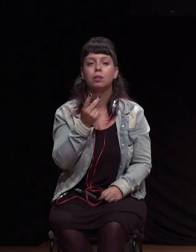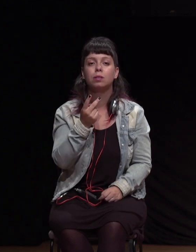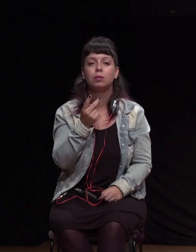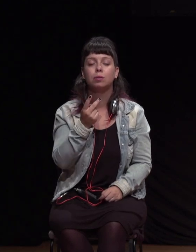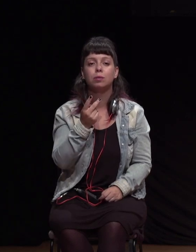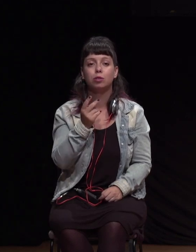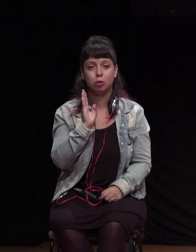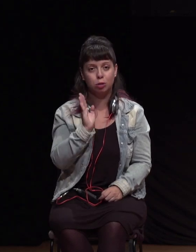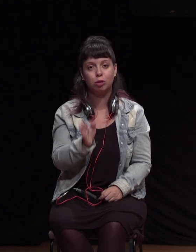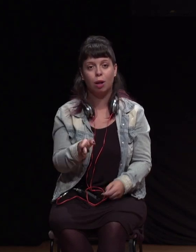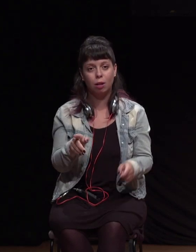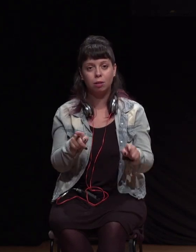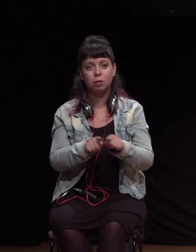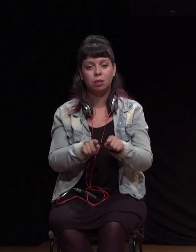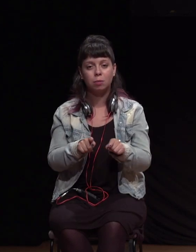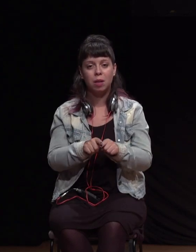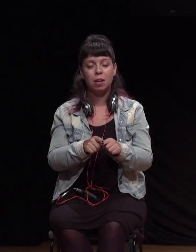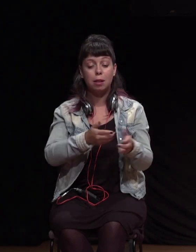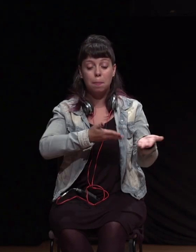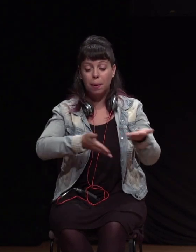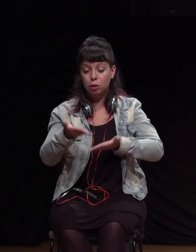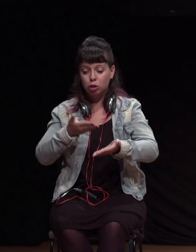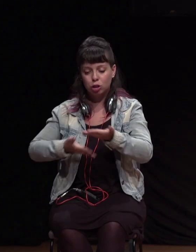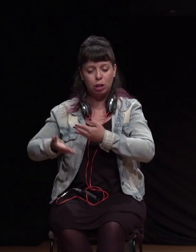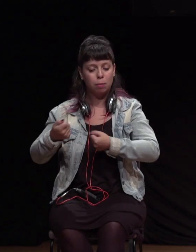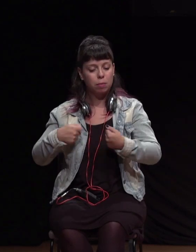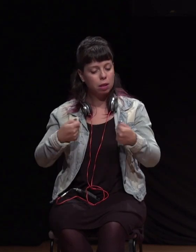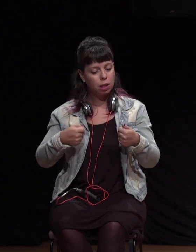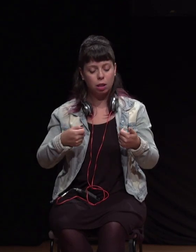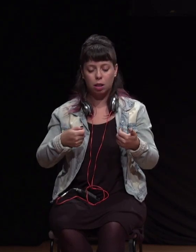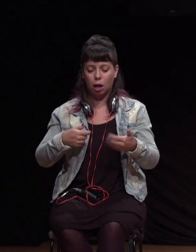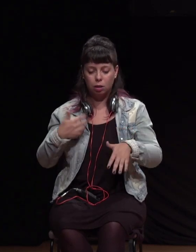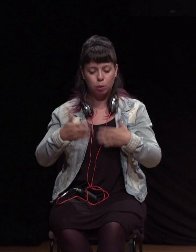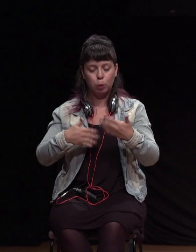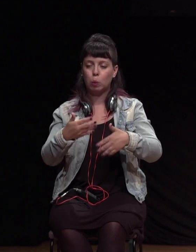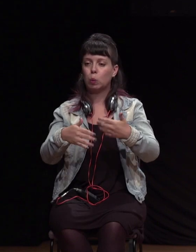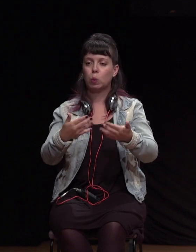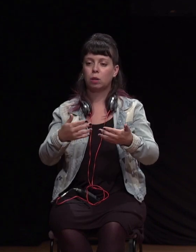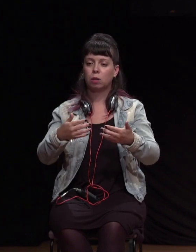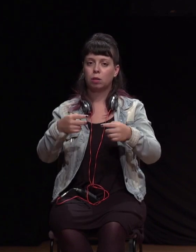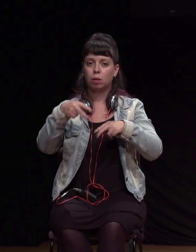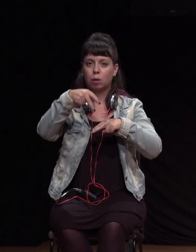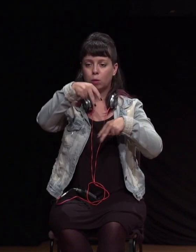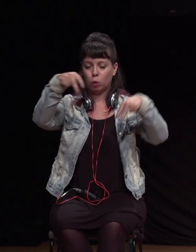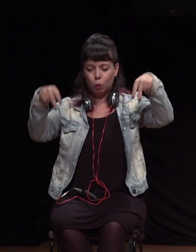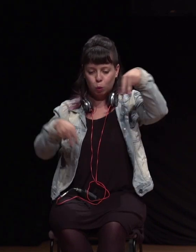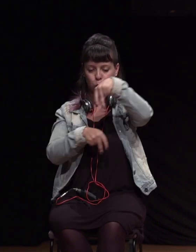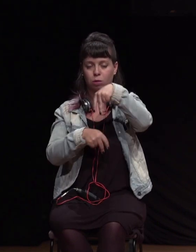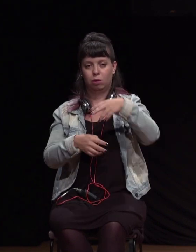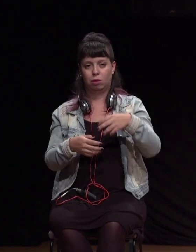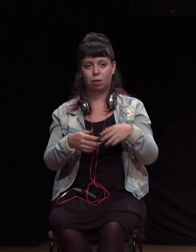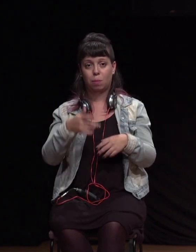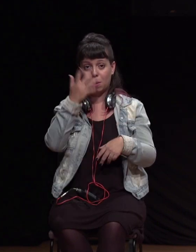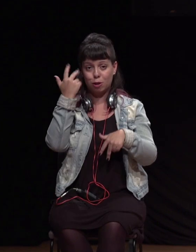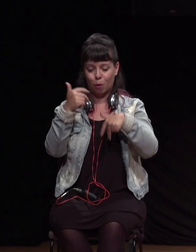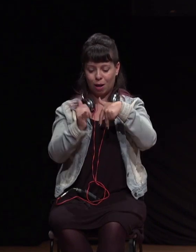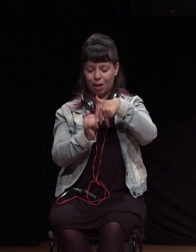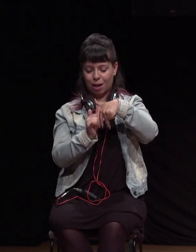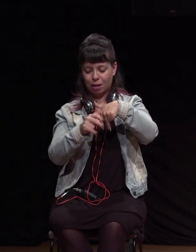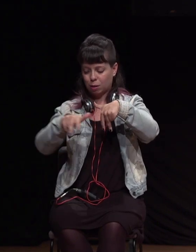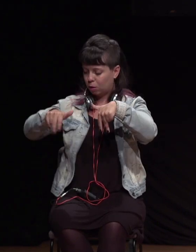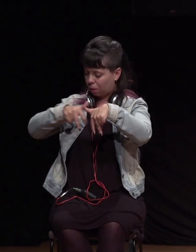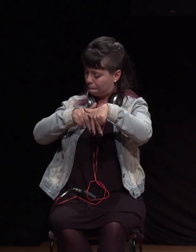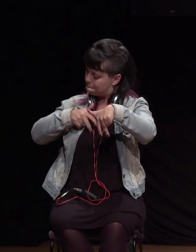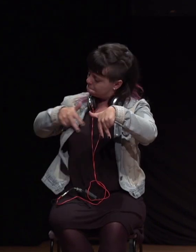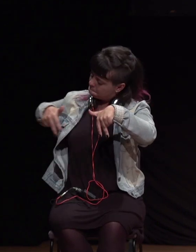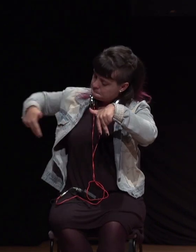né, você tem que girar a roda, né, das posições que produzem narrativas e que viabilizam